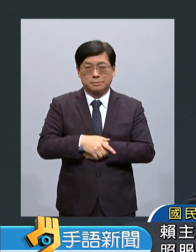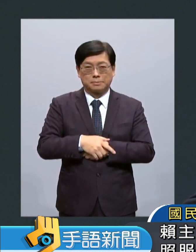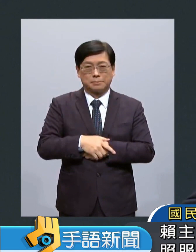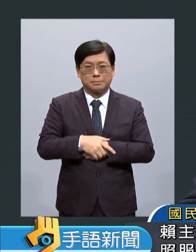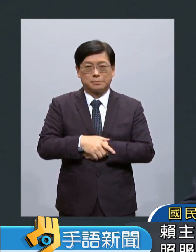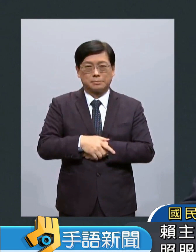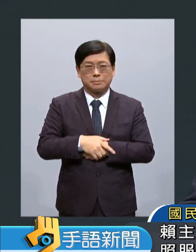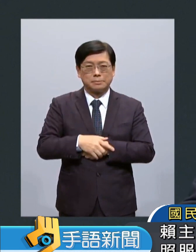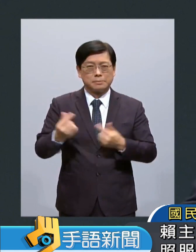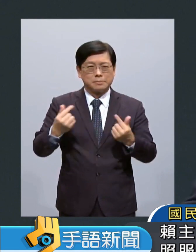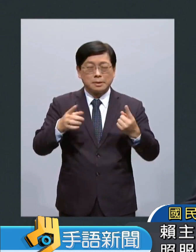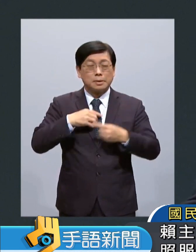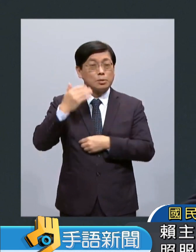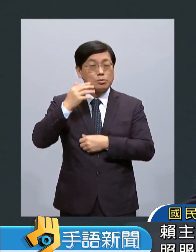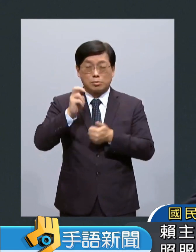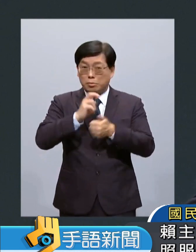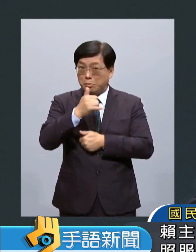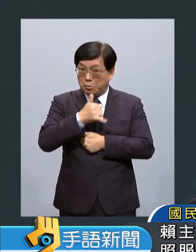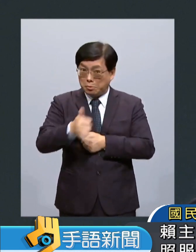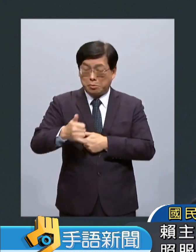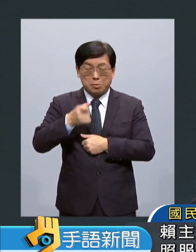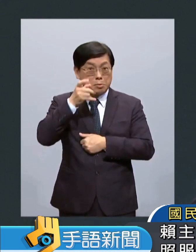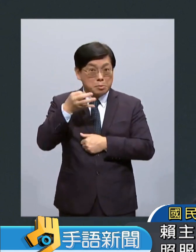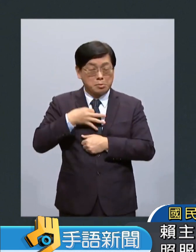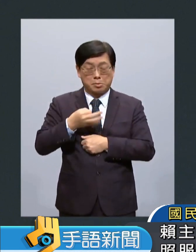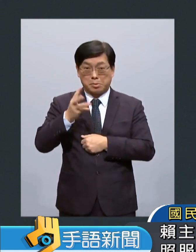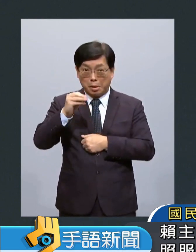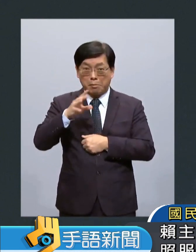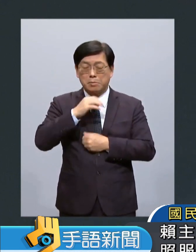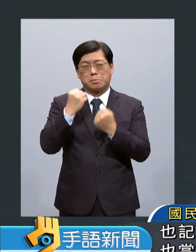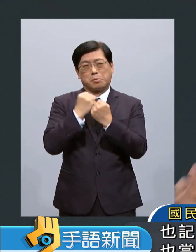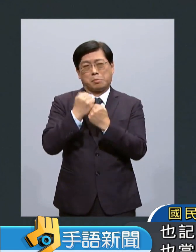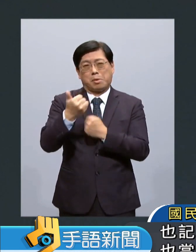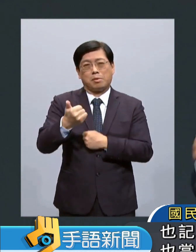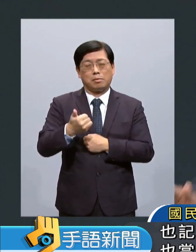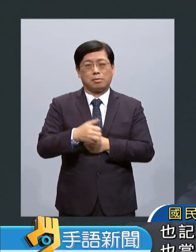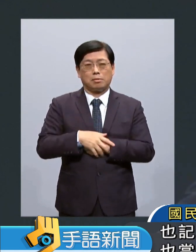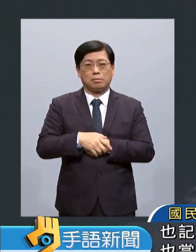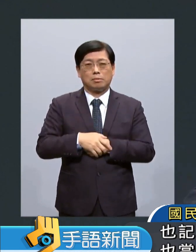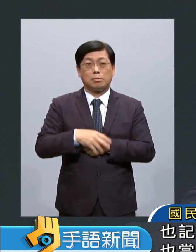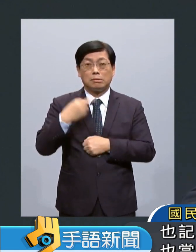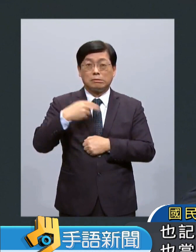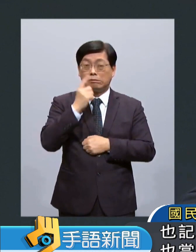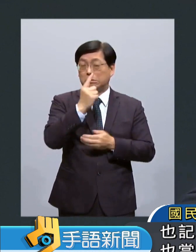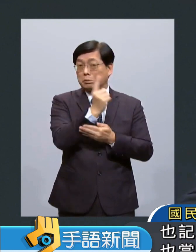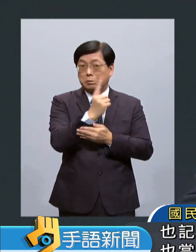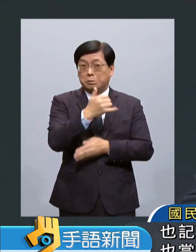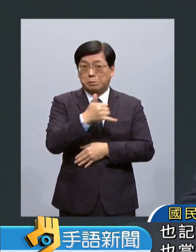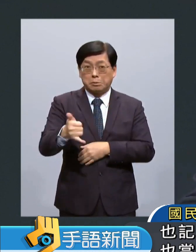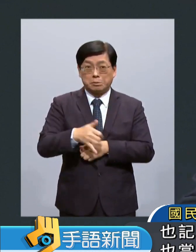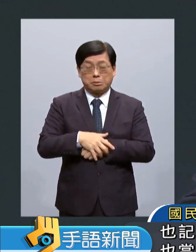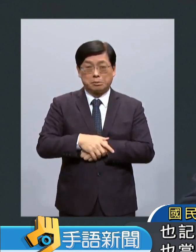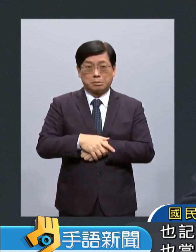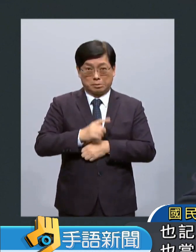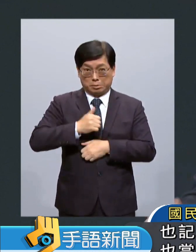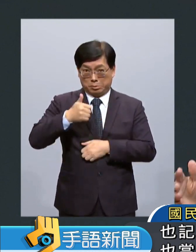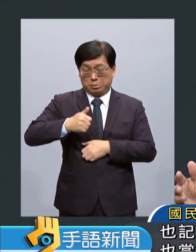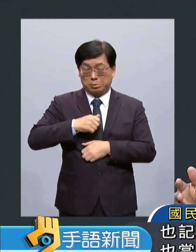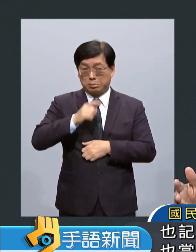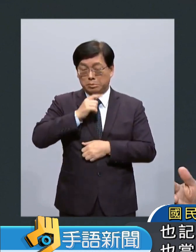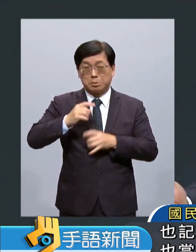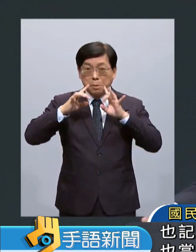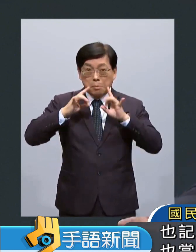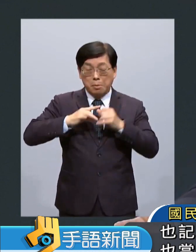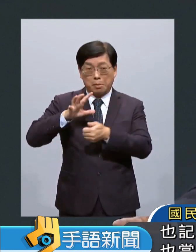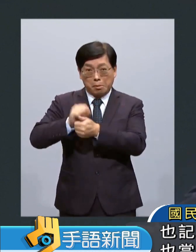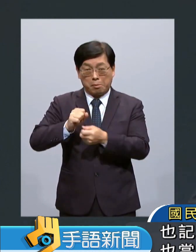员月薪老剩3万，阿得做工点。也记讲你叫消防员捕风。做事也当